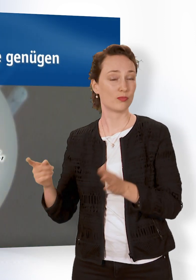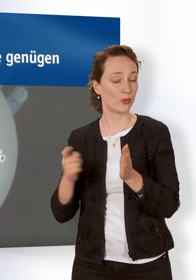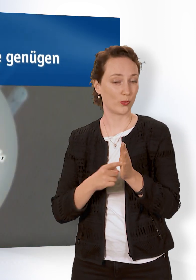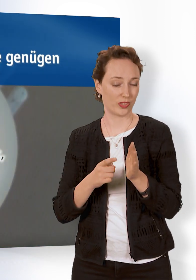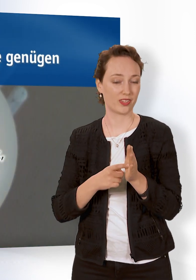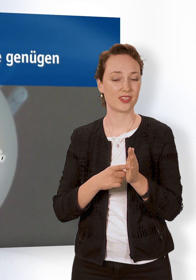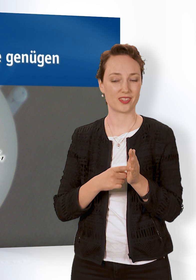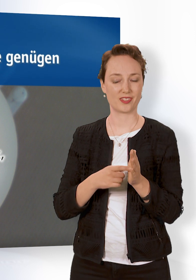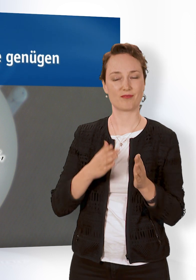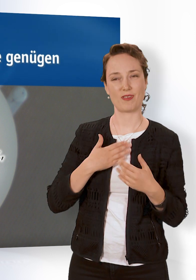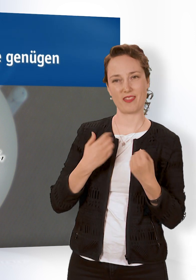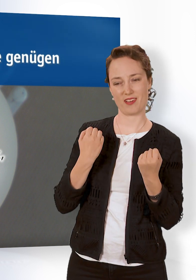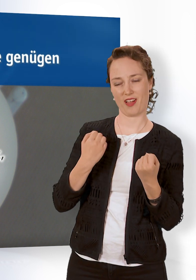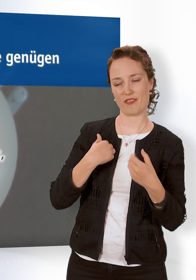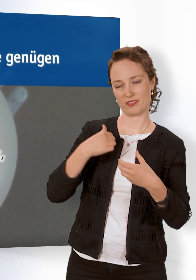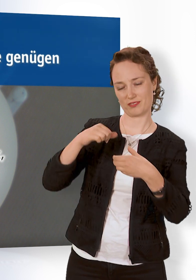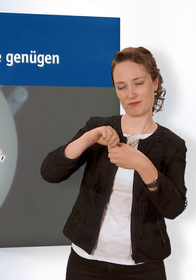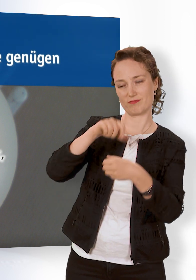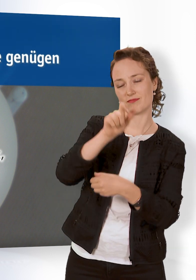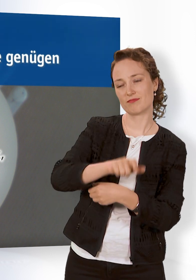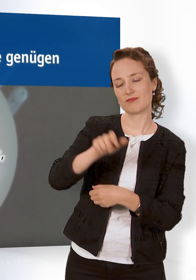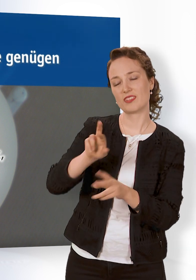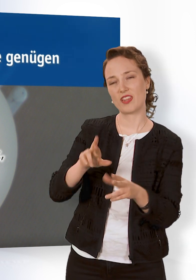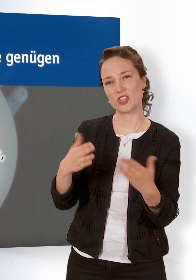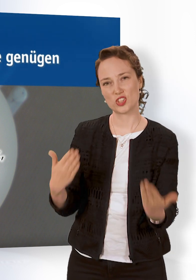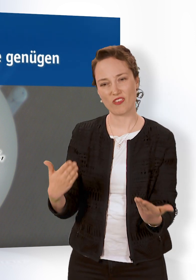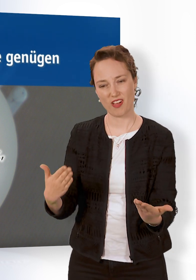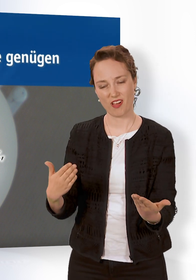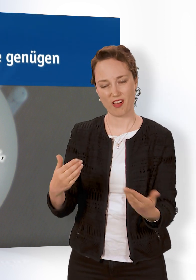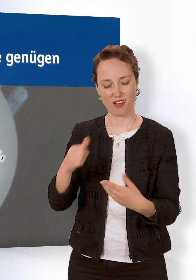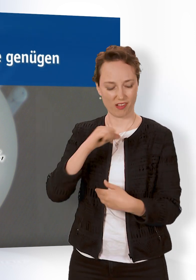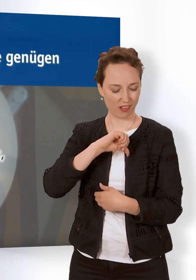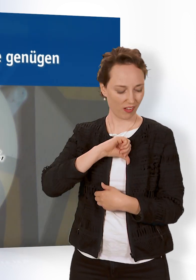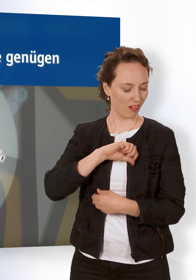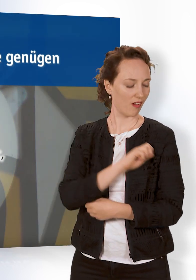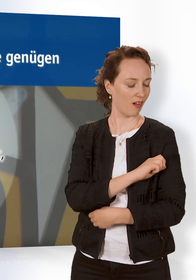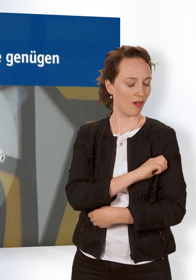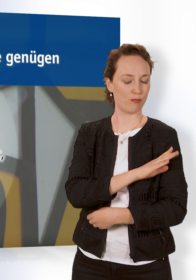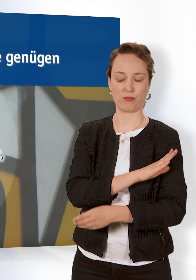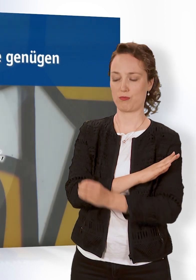Denn meine Kraft ist in den Schwachen mächtig und stark,